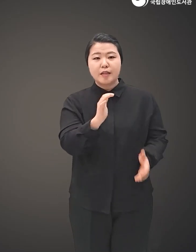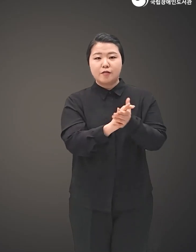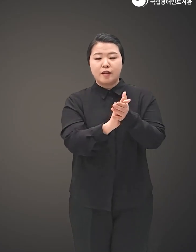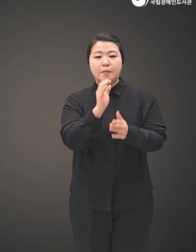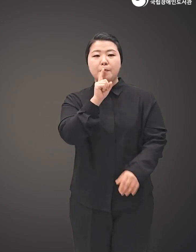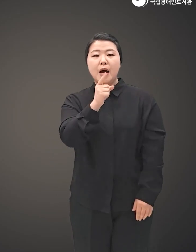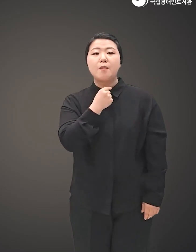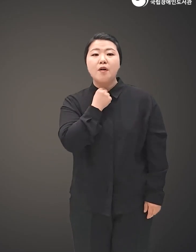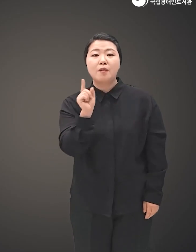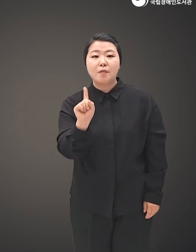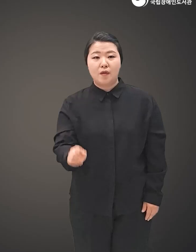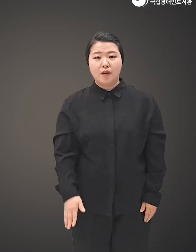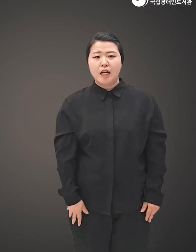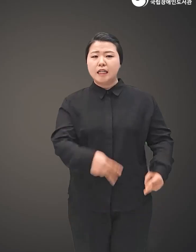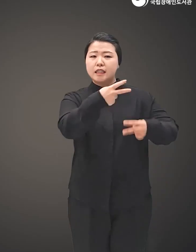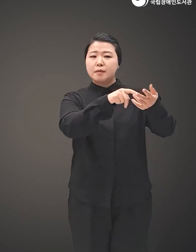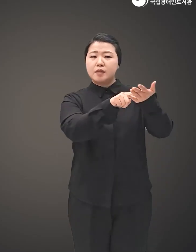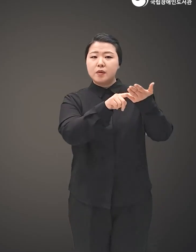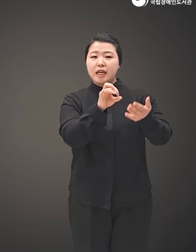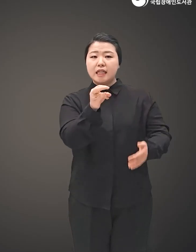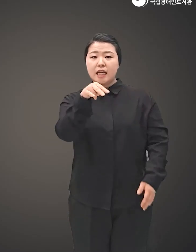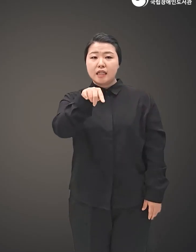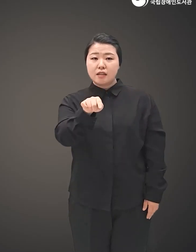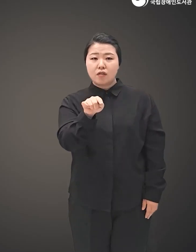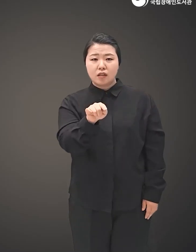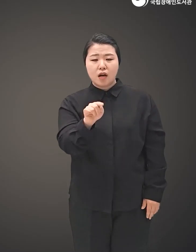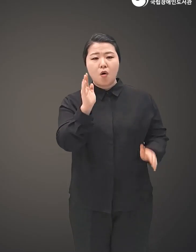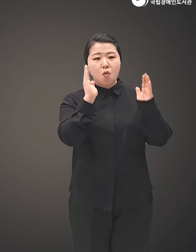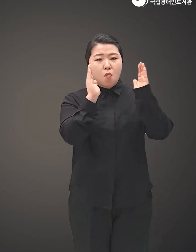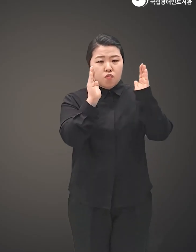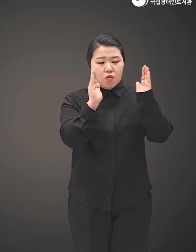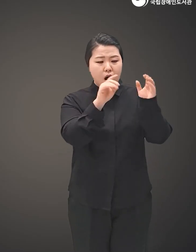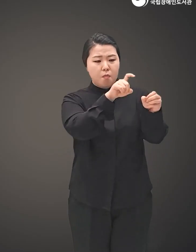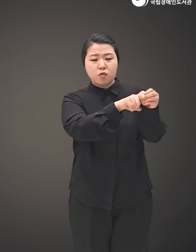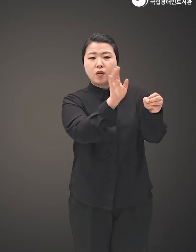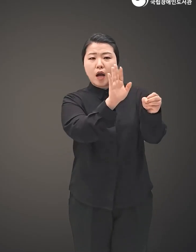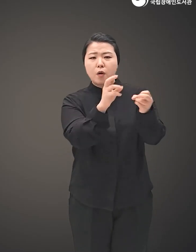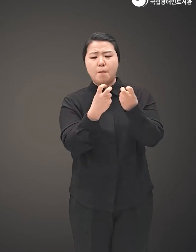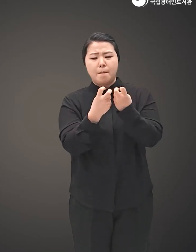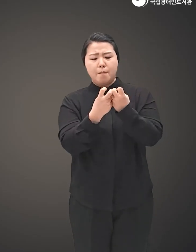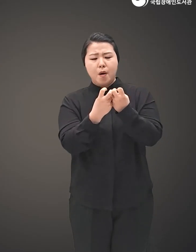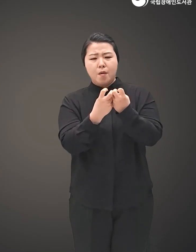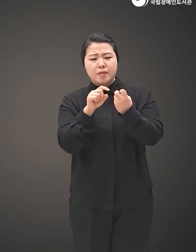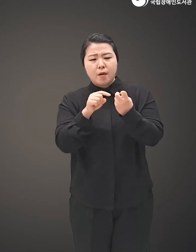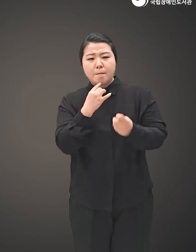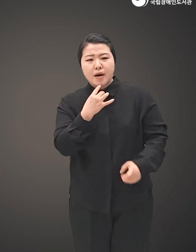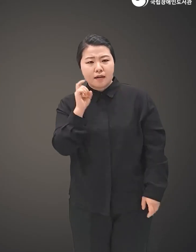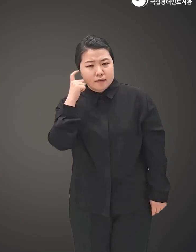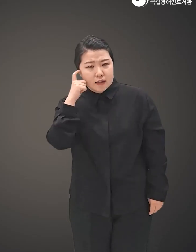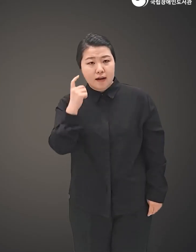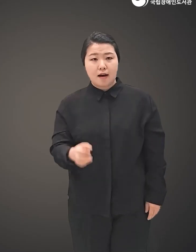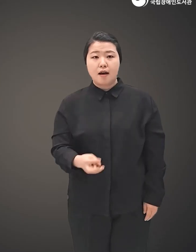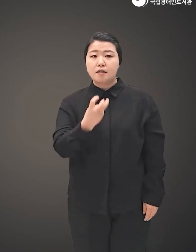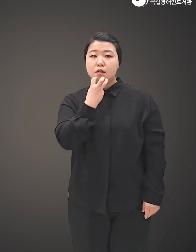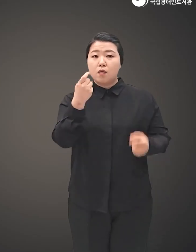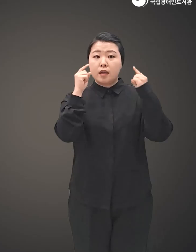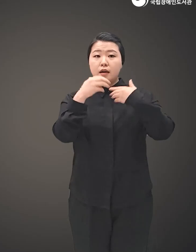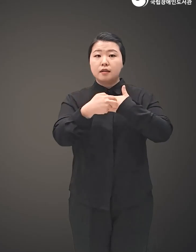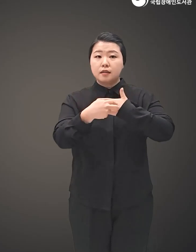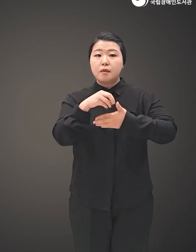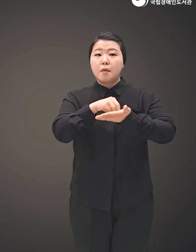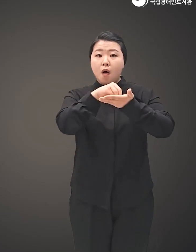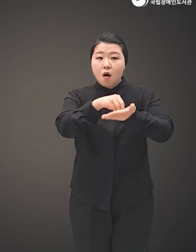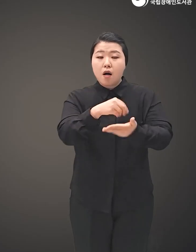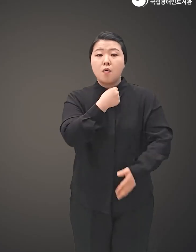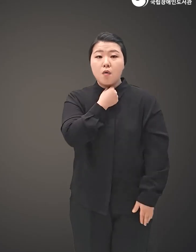있다면? 드라마 속의 예서는 보면 공부가 목적이 아니고 수단이었어요. 서울 의대를